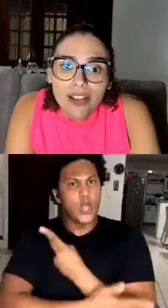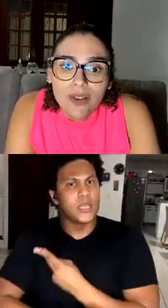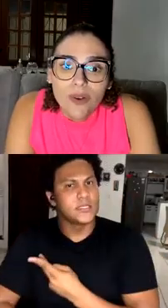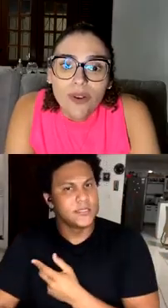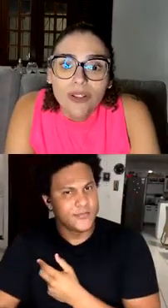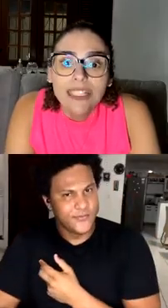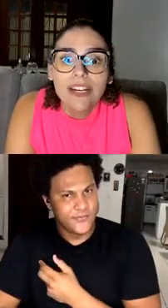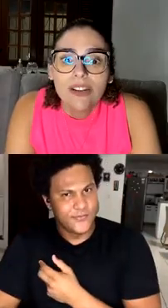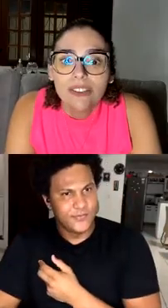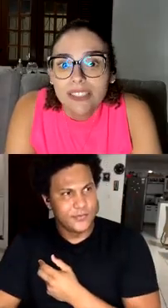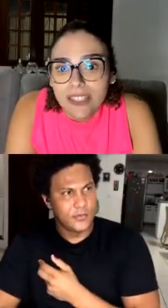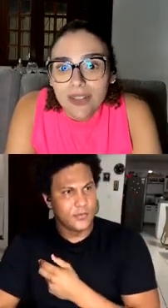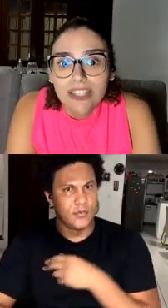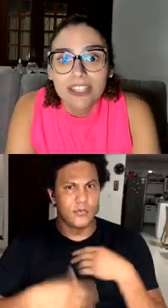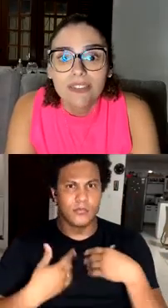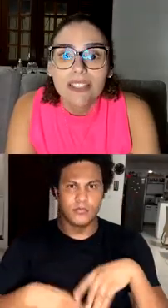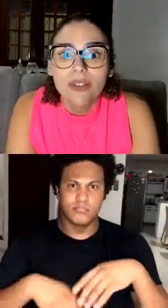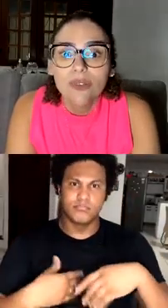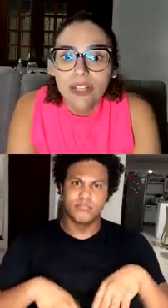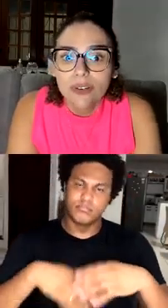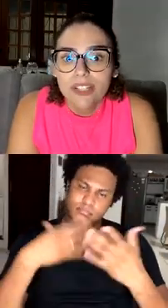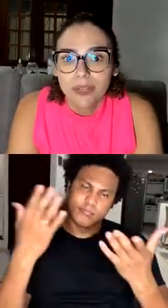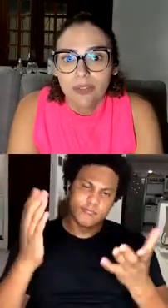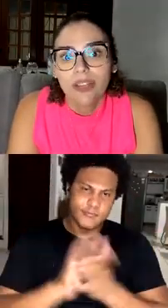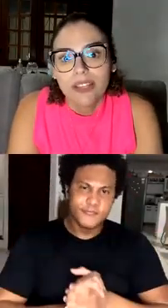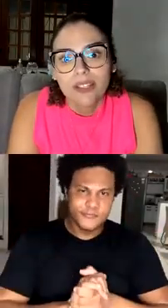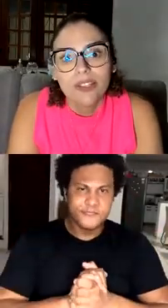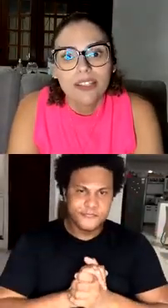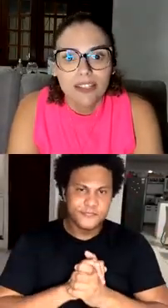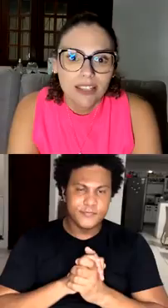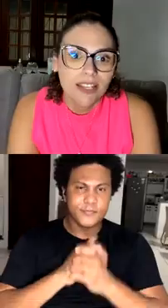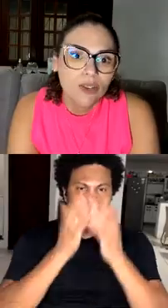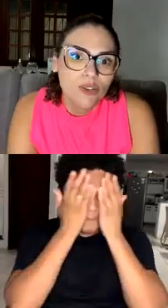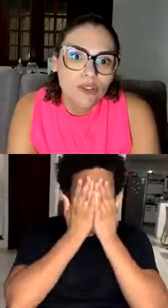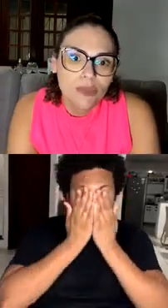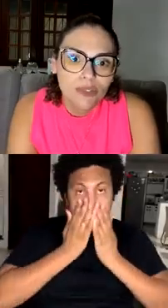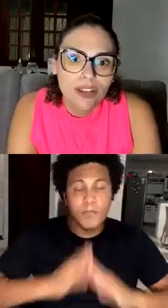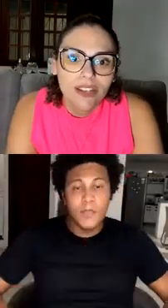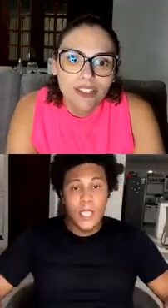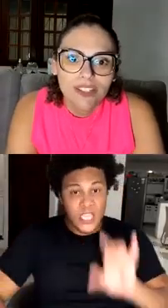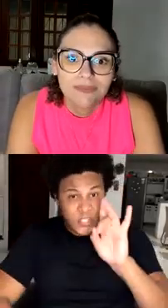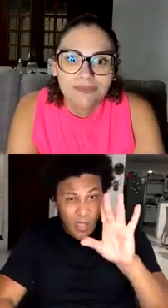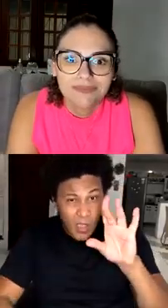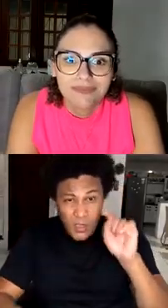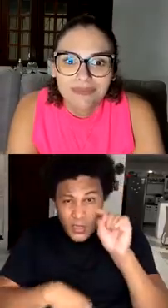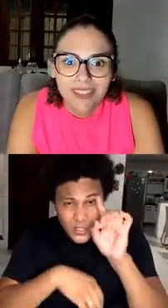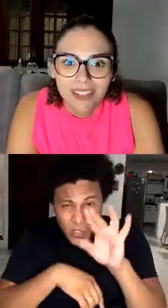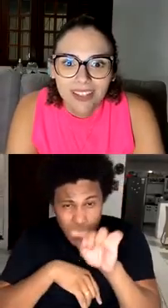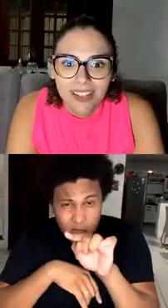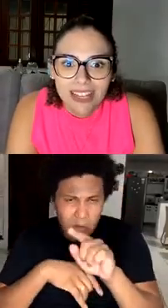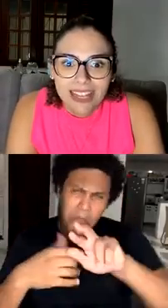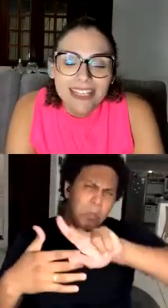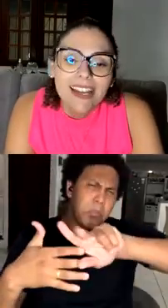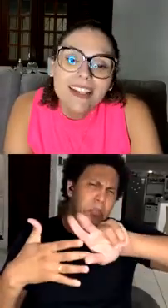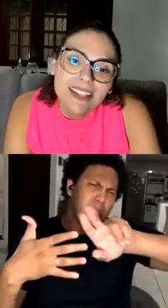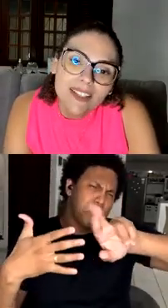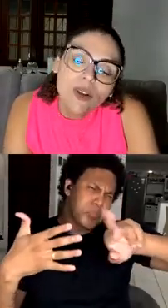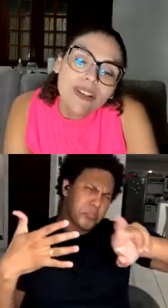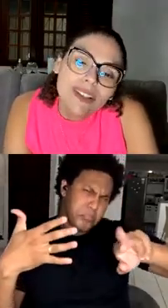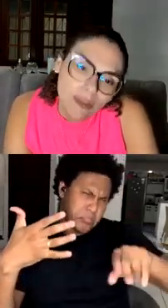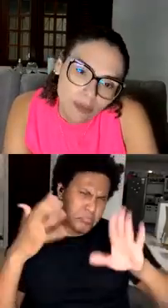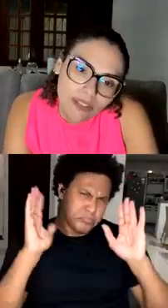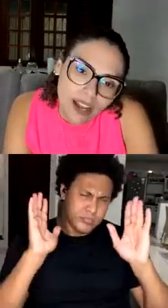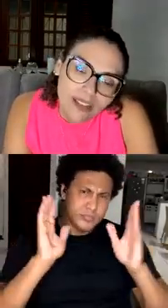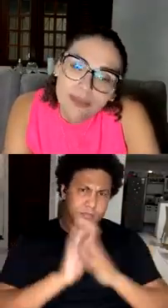gente falou, na hora que aconteceu, ela já estava segura com respeito a isso e lidou de uma forma diferente. E aí isso é só